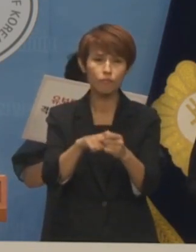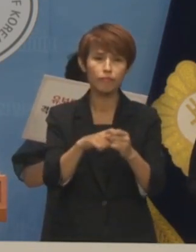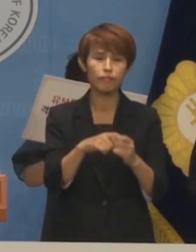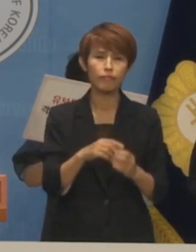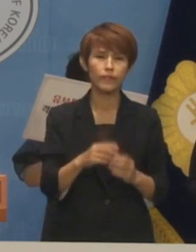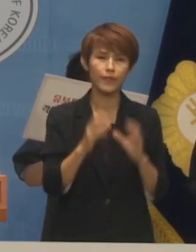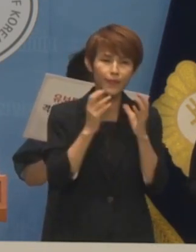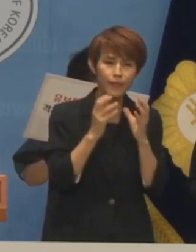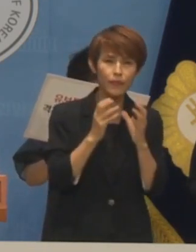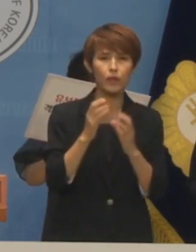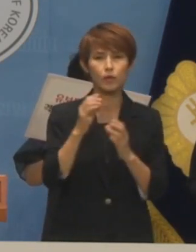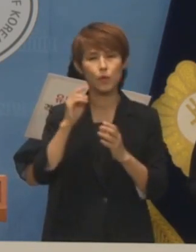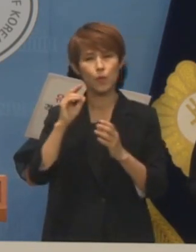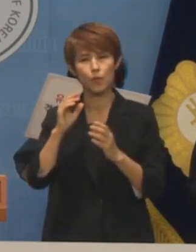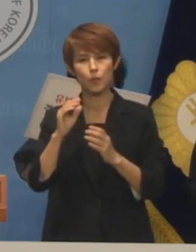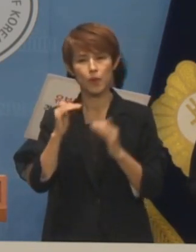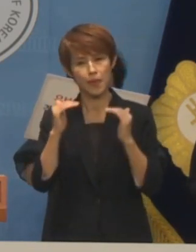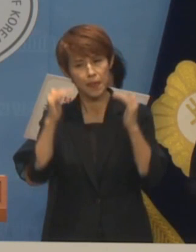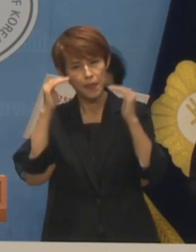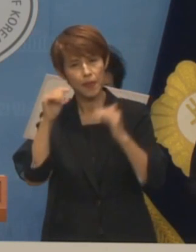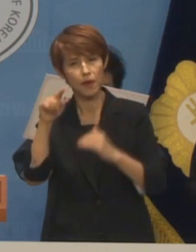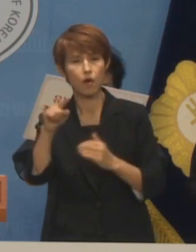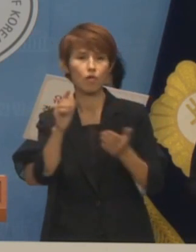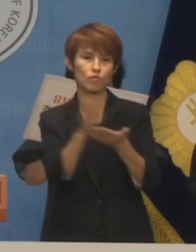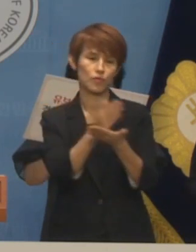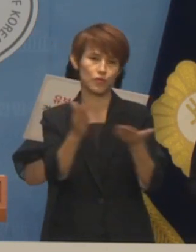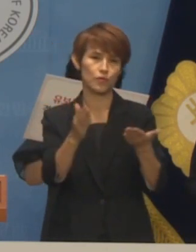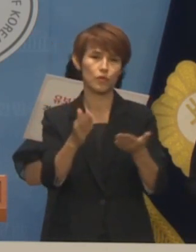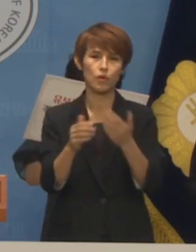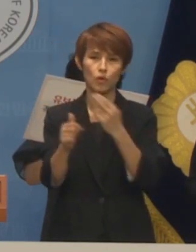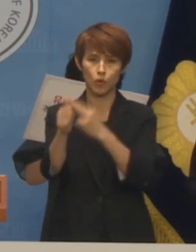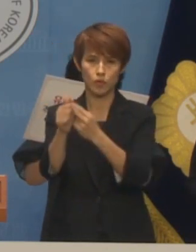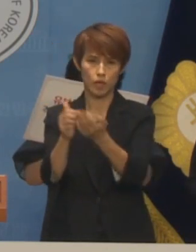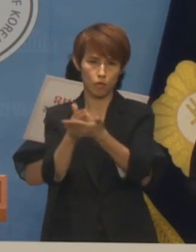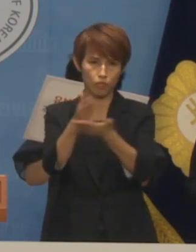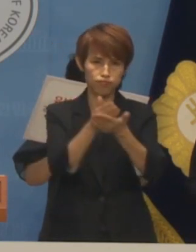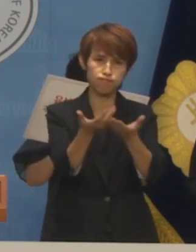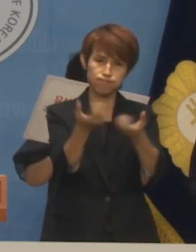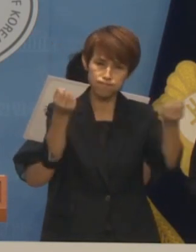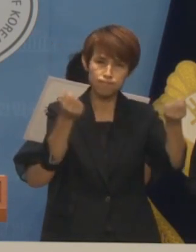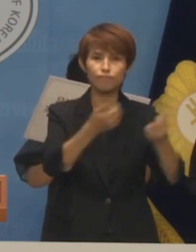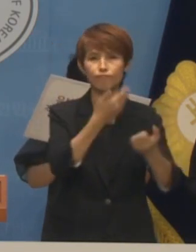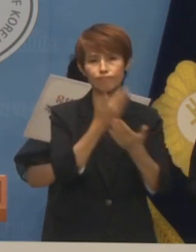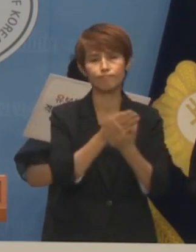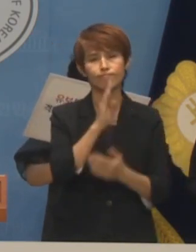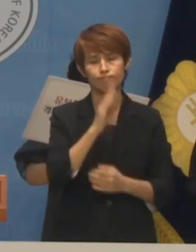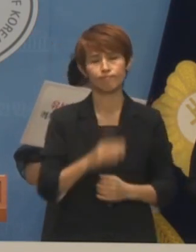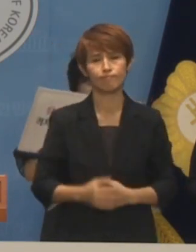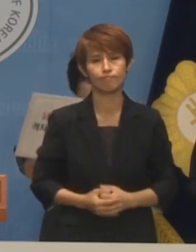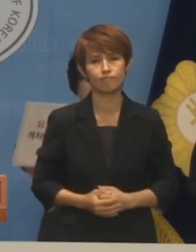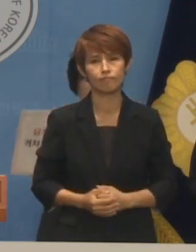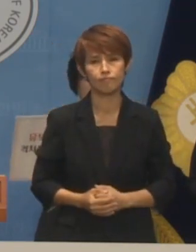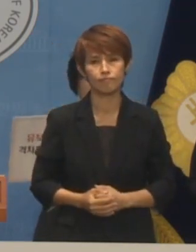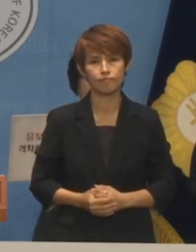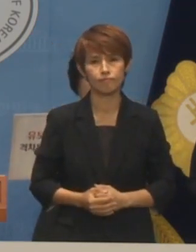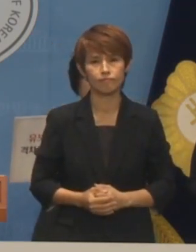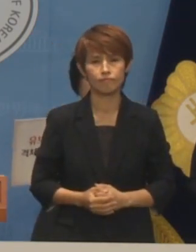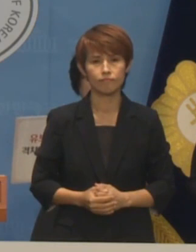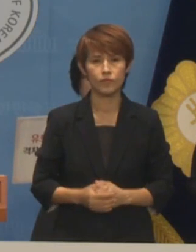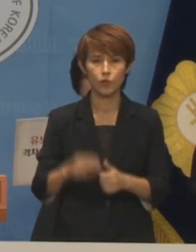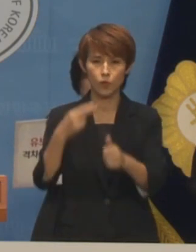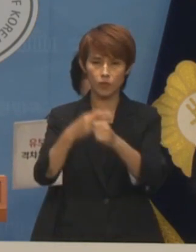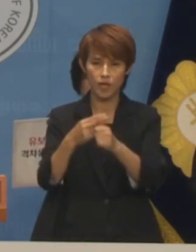영아와 유아를 구분하여 교사 전문성을 세분화하는 것이 보다 바람직하다. 이에 교사